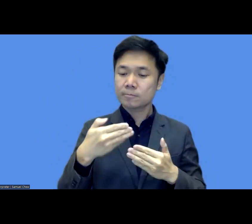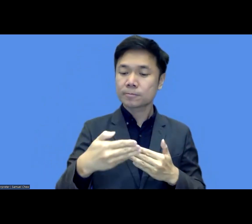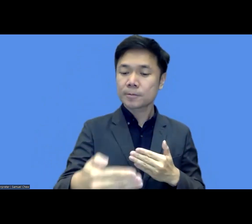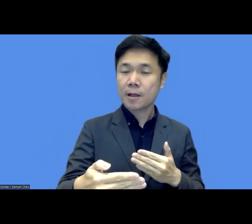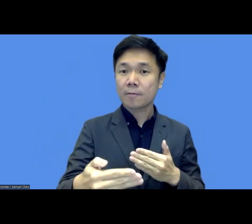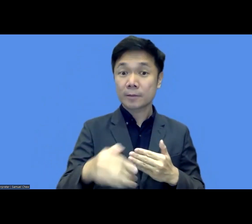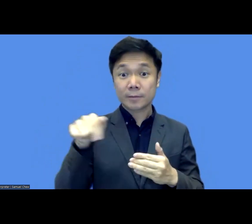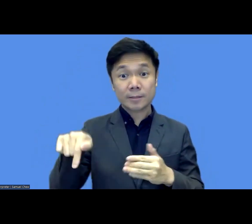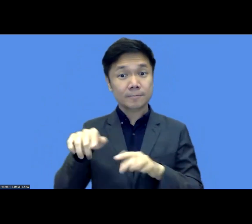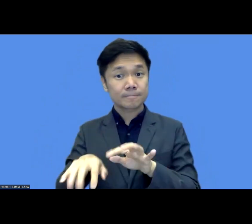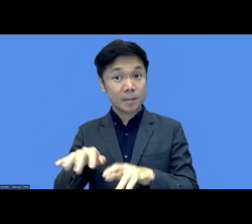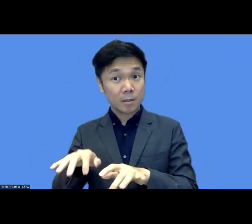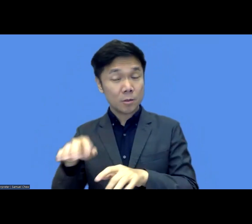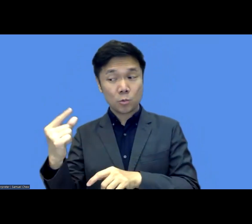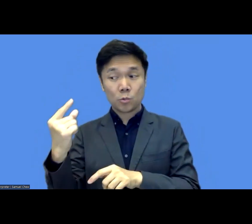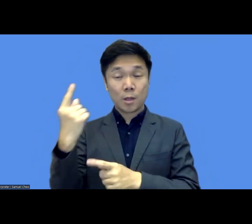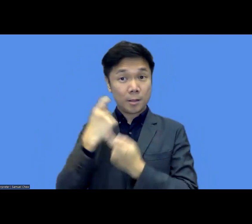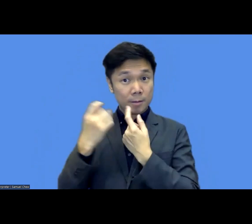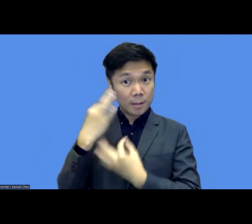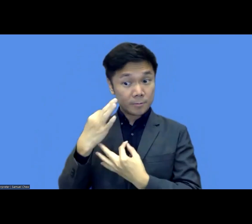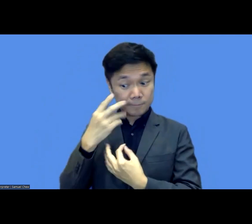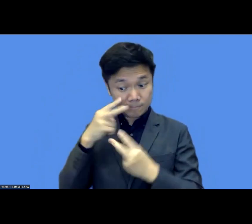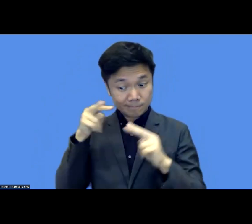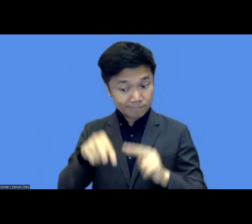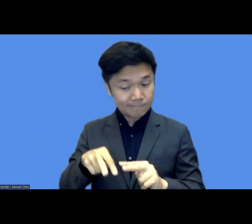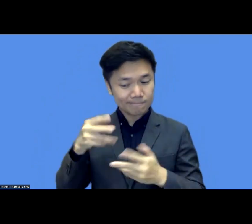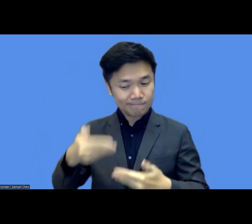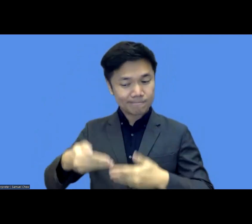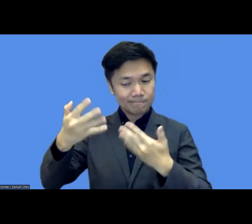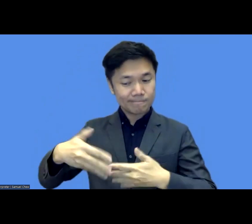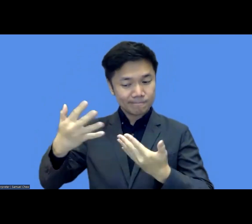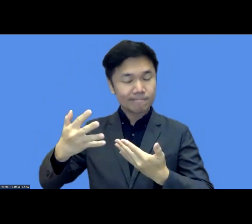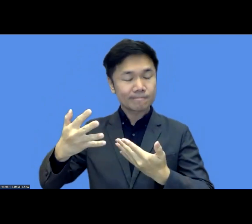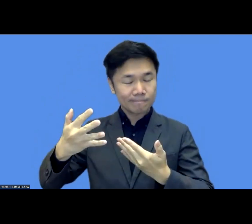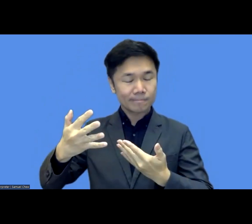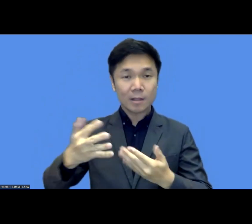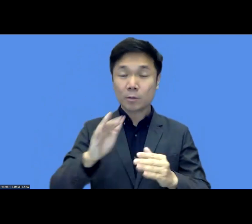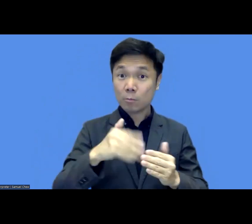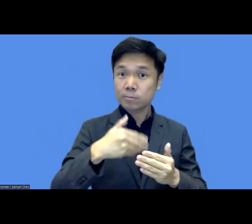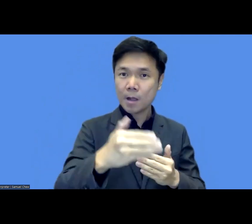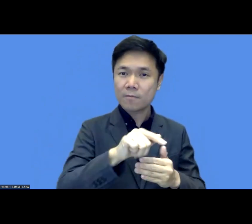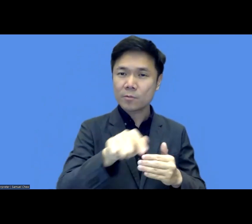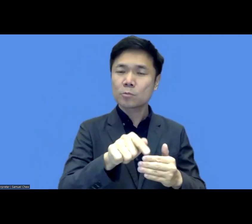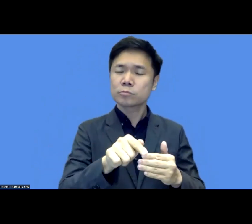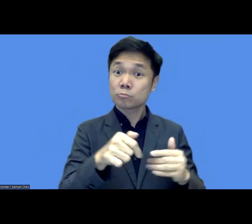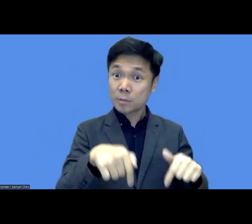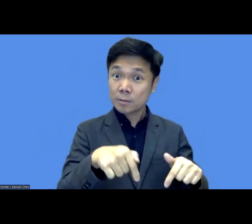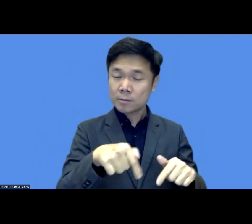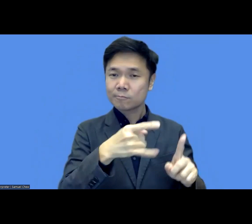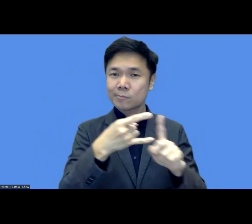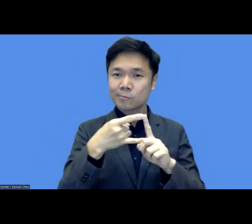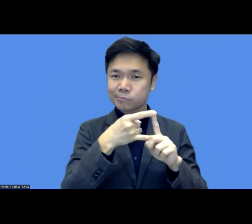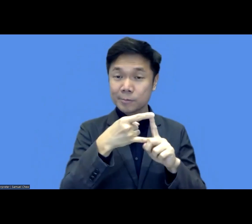y luego vamos a tener el follow-up, en el seguimiento, pero este es solo el inicio. Si están asistiendo